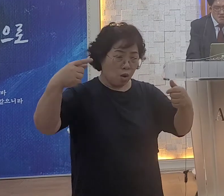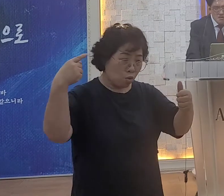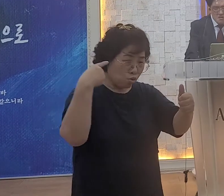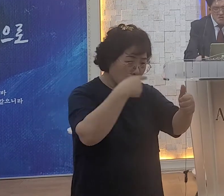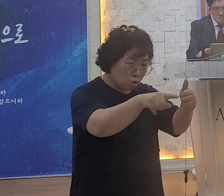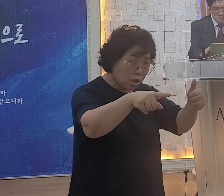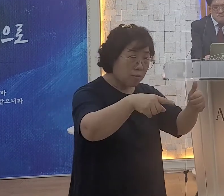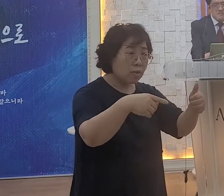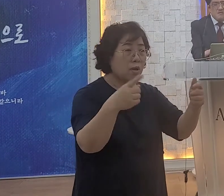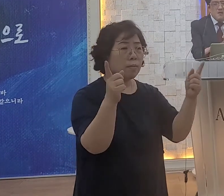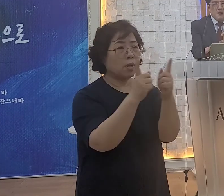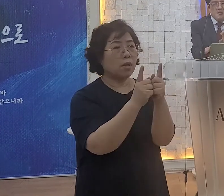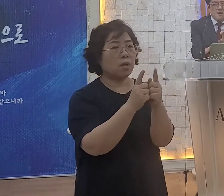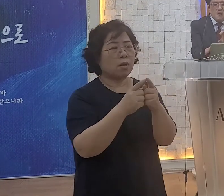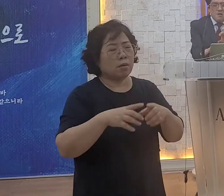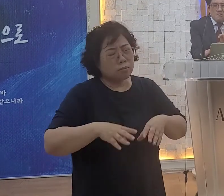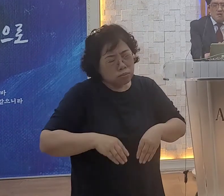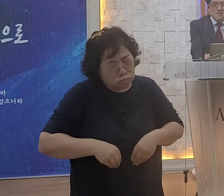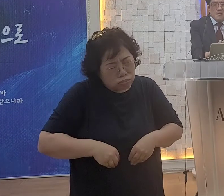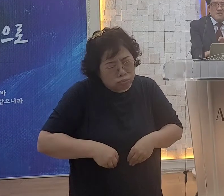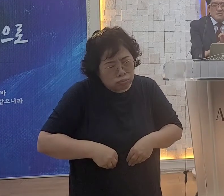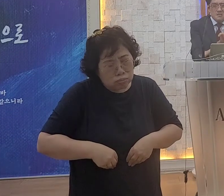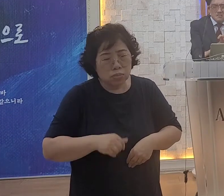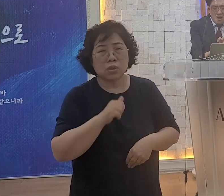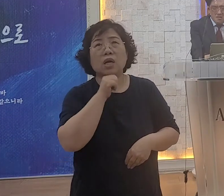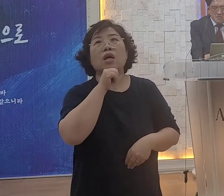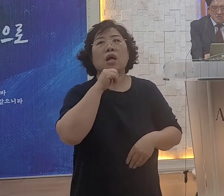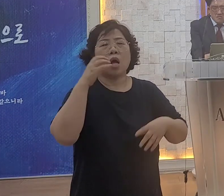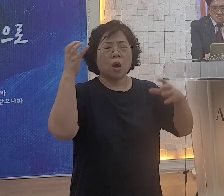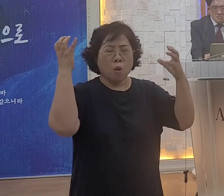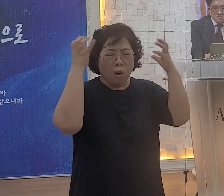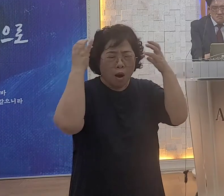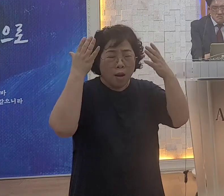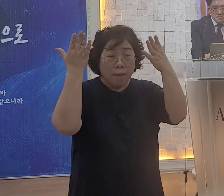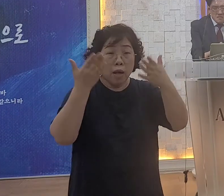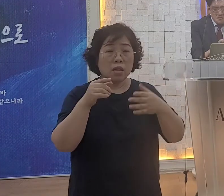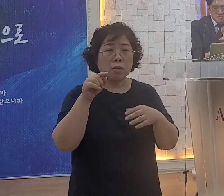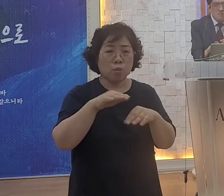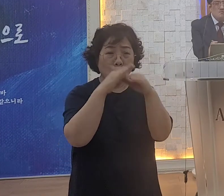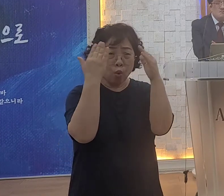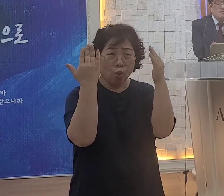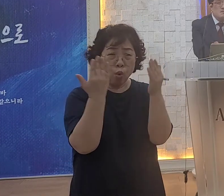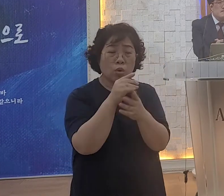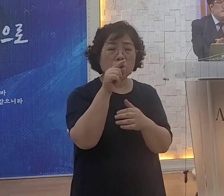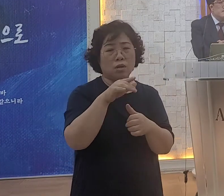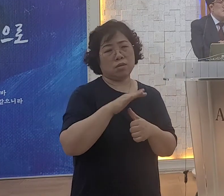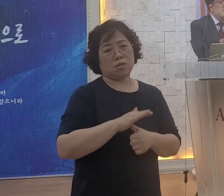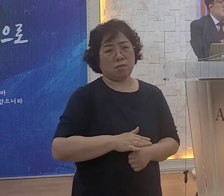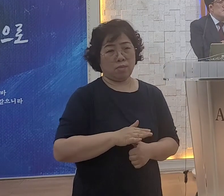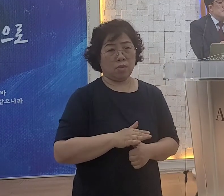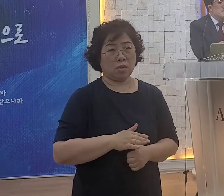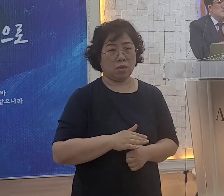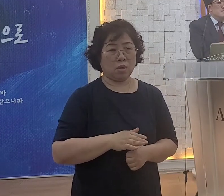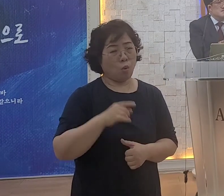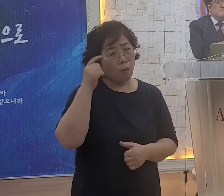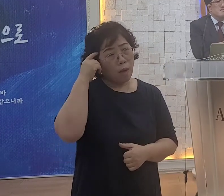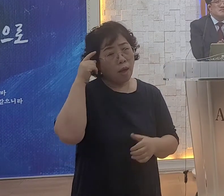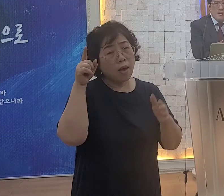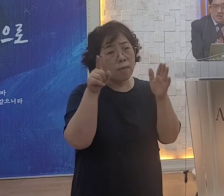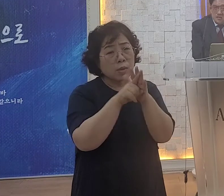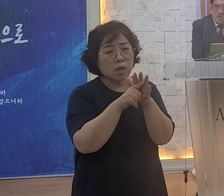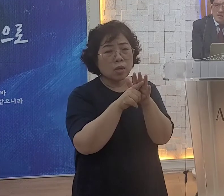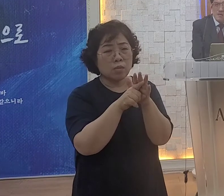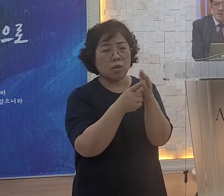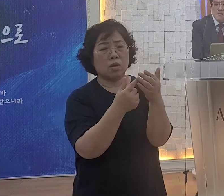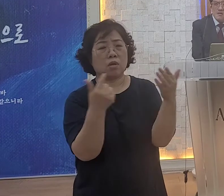것과 궁핍과 환난 당하면서도 결코 이 믿음을